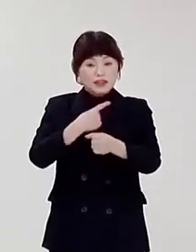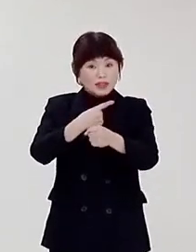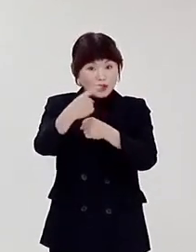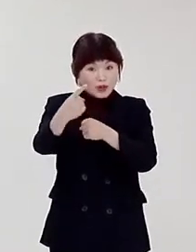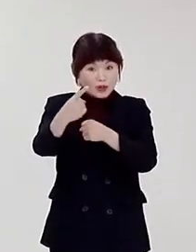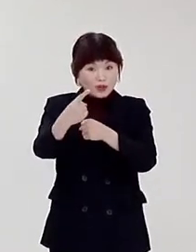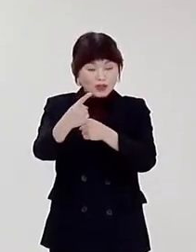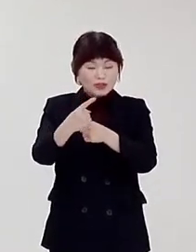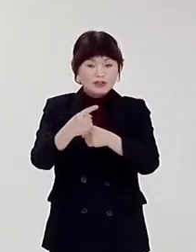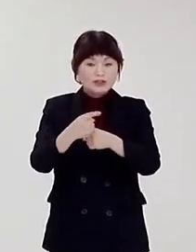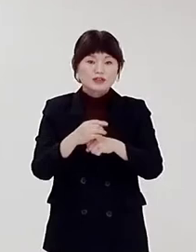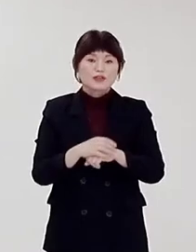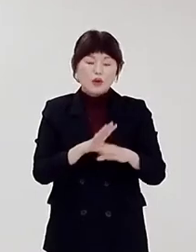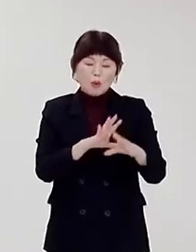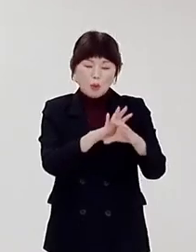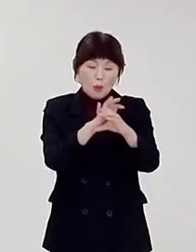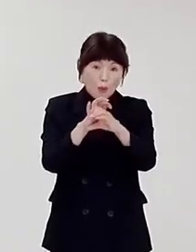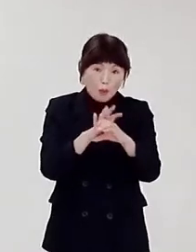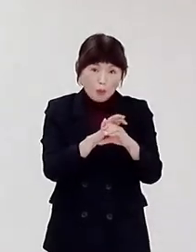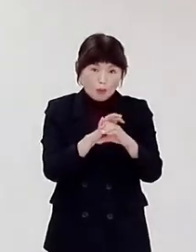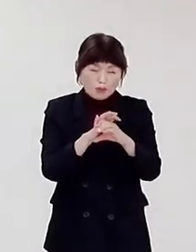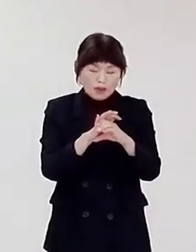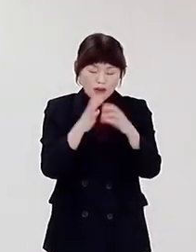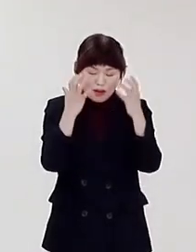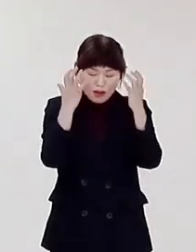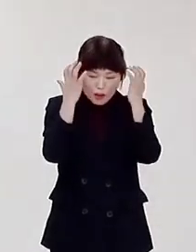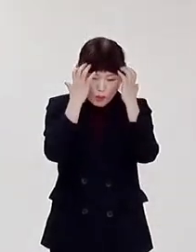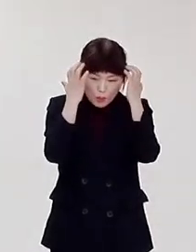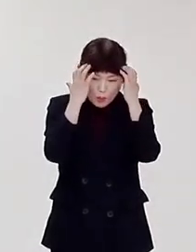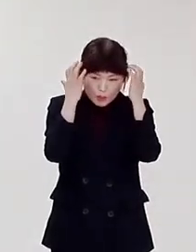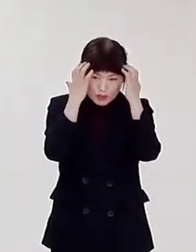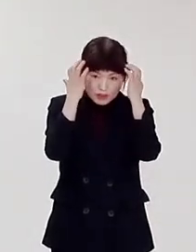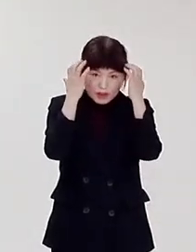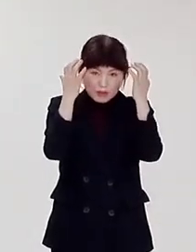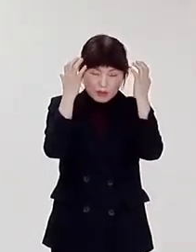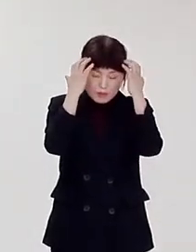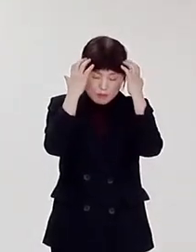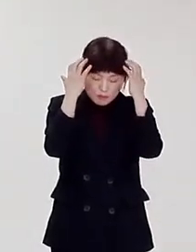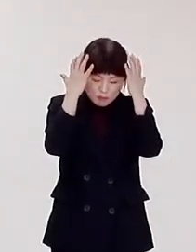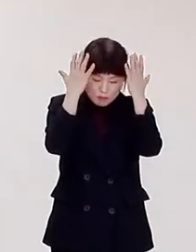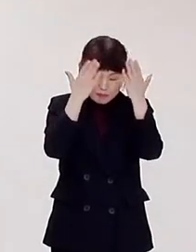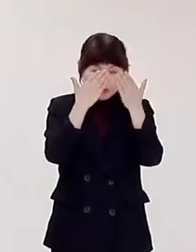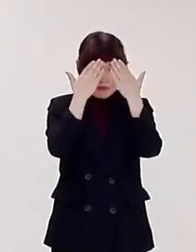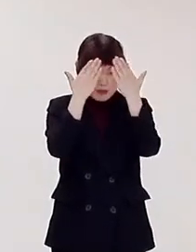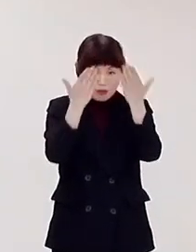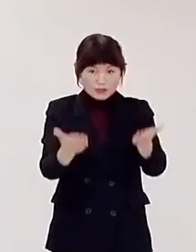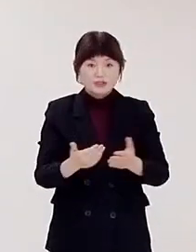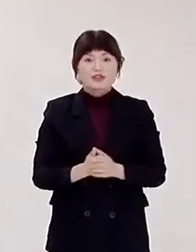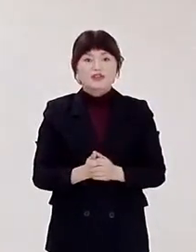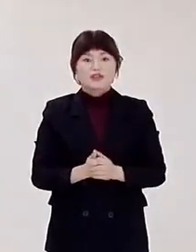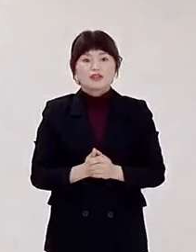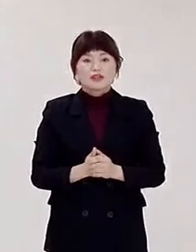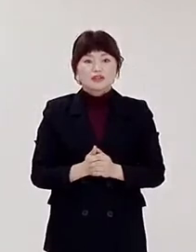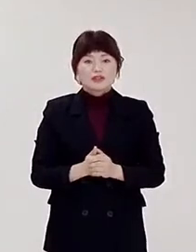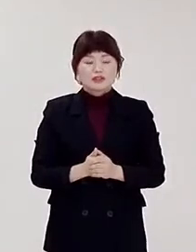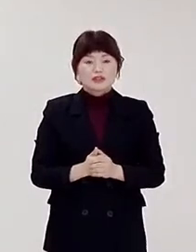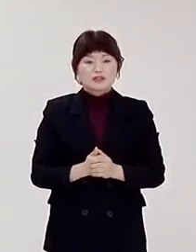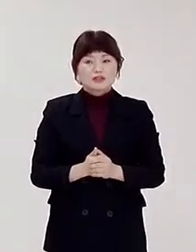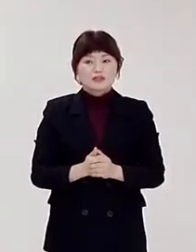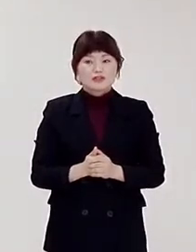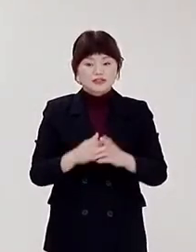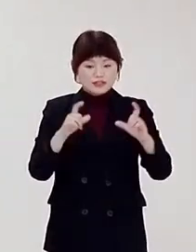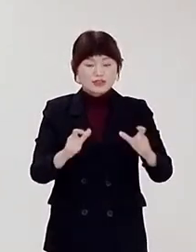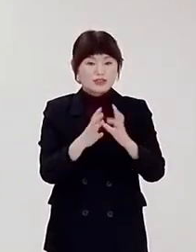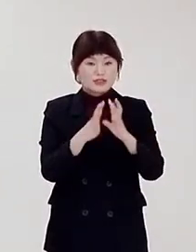2022년은 코로나19로 고통을 겪었던 국민의 일상 회복 지원과 지역경제 활성화